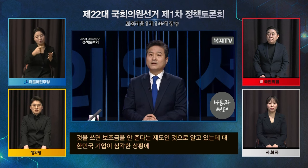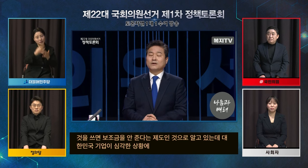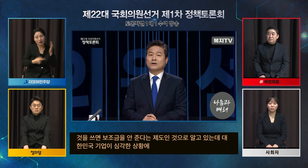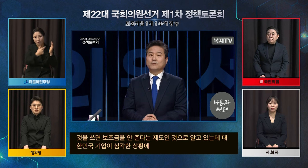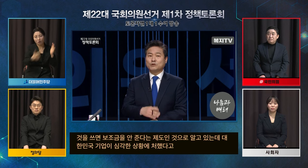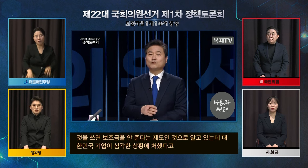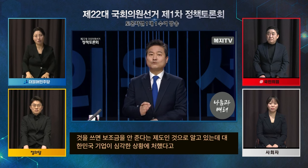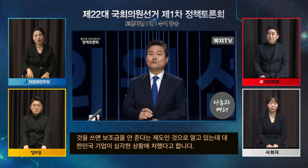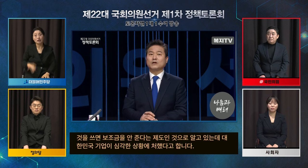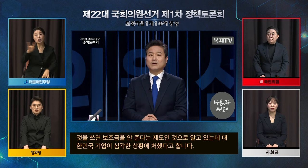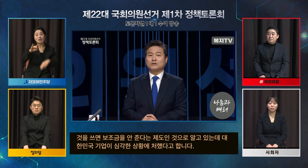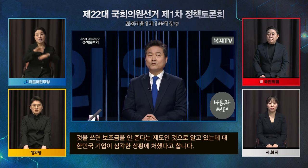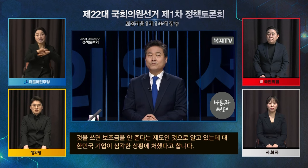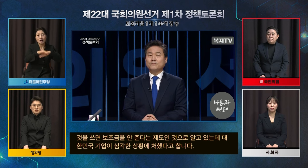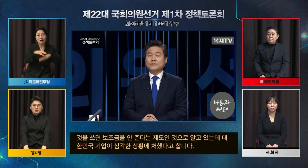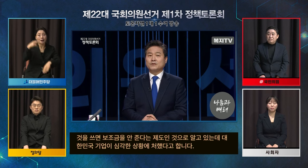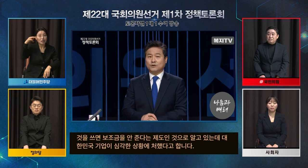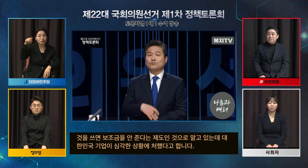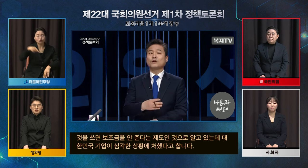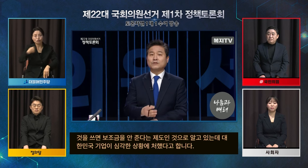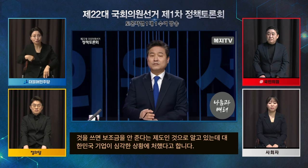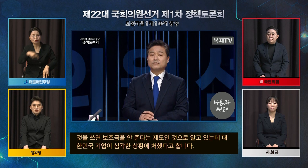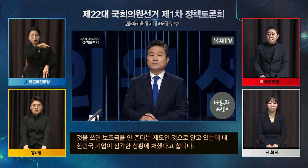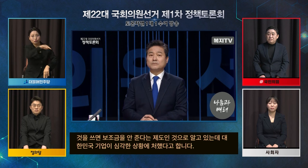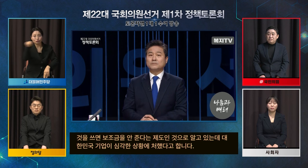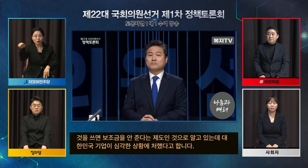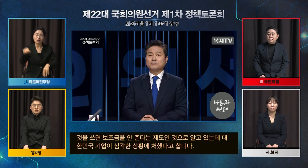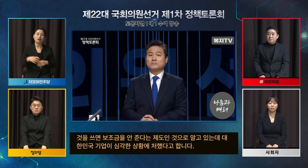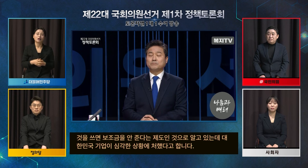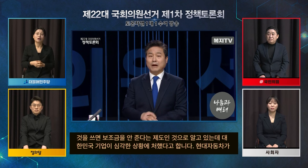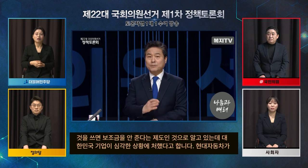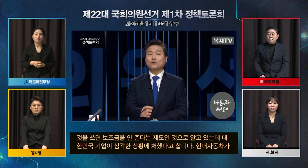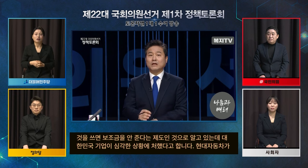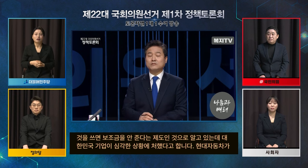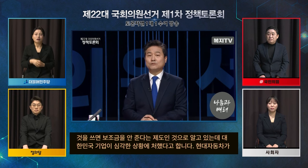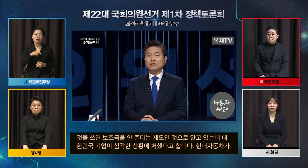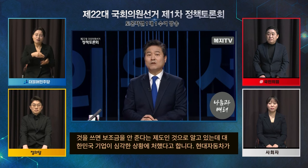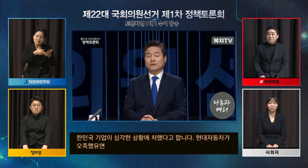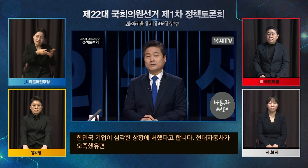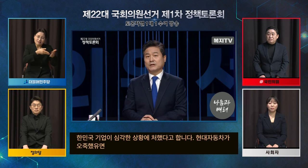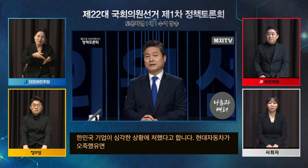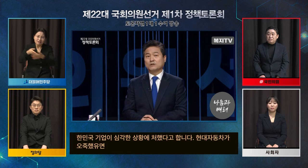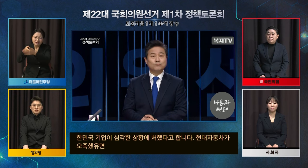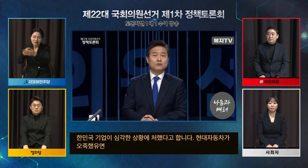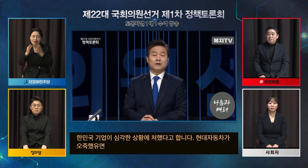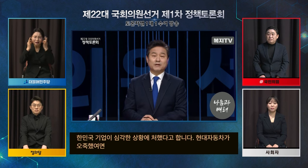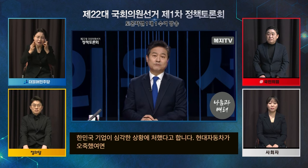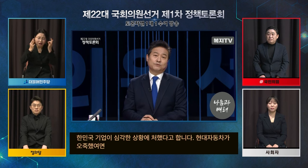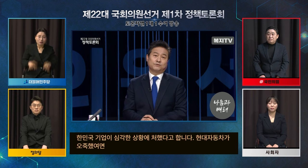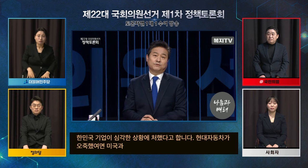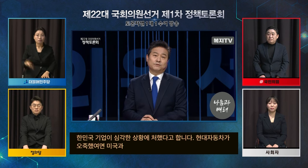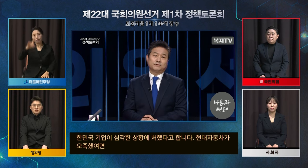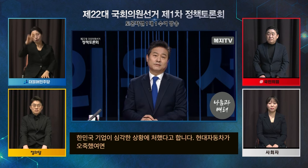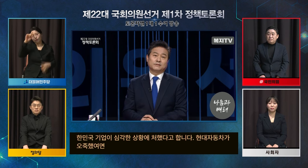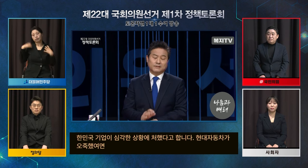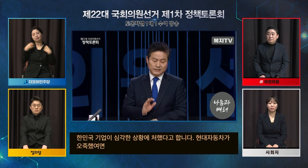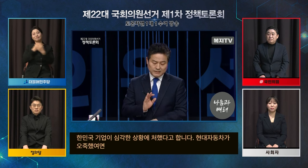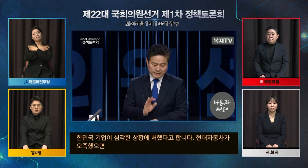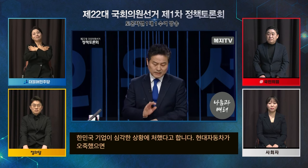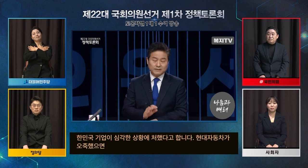미국과 중국에다가도 여러 우려를 지금 발벗고 나서서 뛴다고 합니다. 정부는 가만히 있고요.